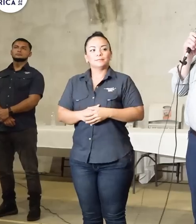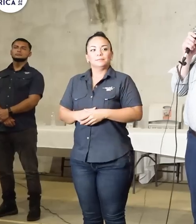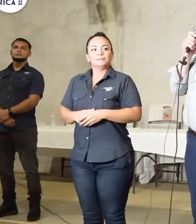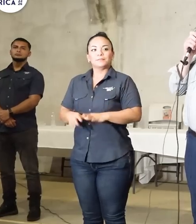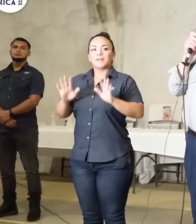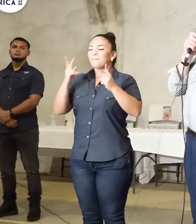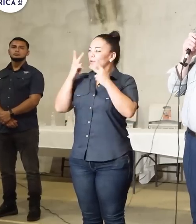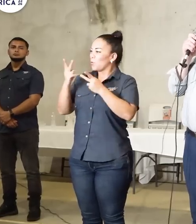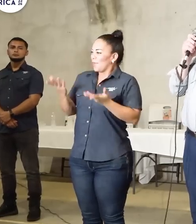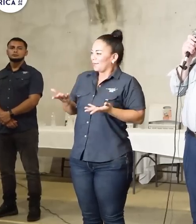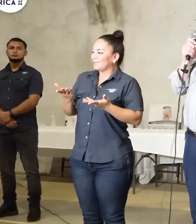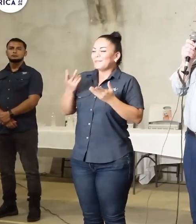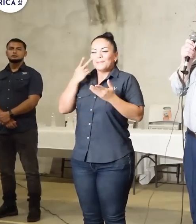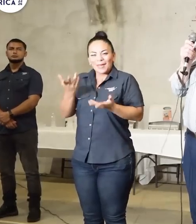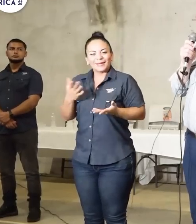Pero vea qué fregado.